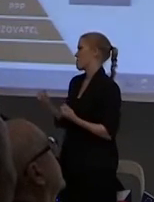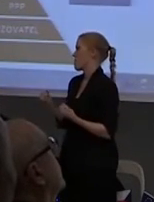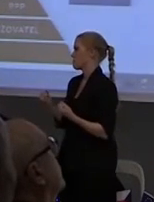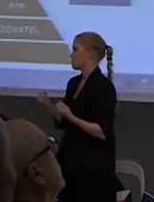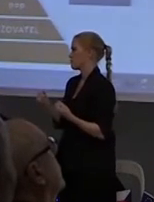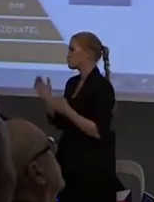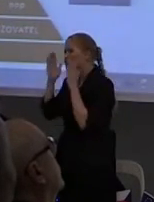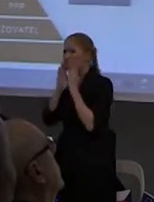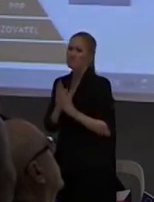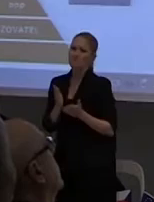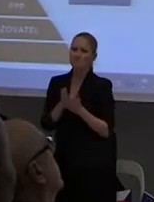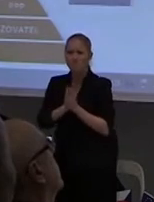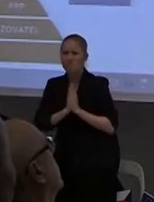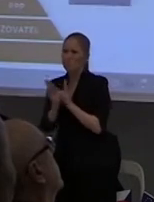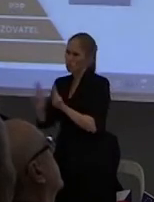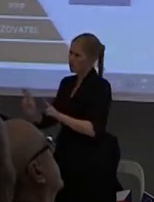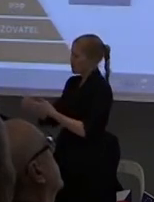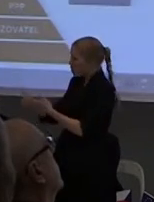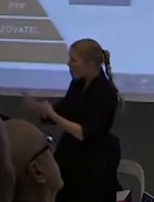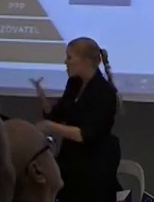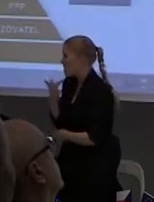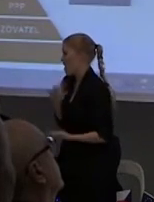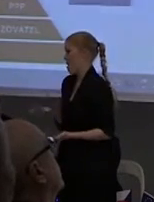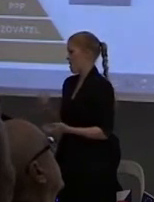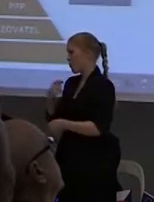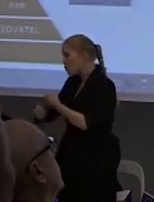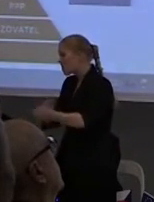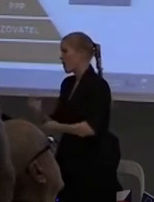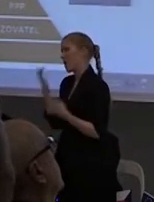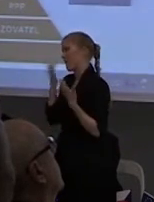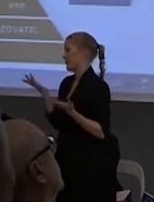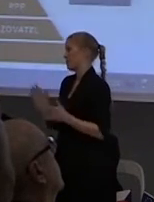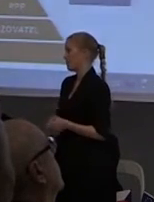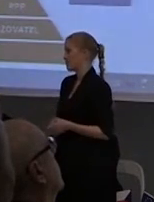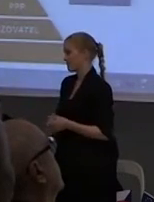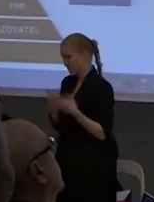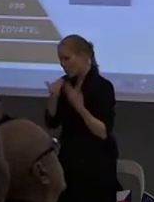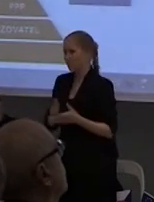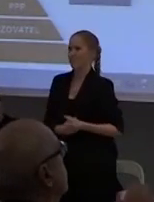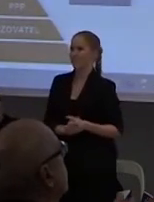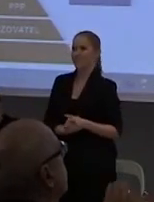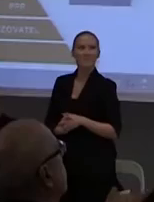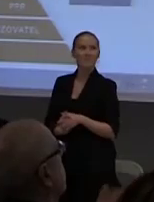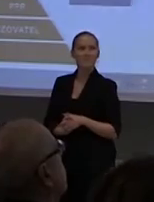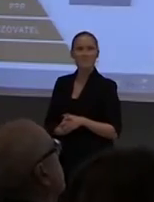že společně mi třeba pomůžete na cestu a že možná pozdělíme něco zajímavého. Děkuji.